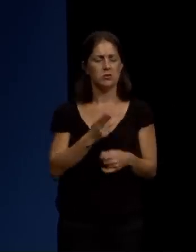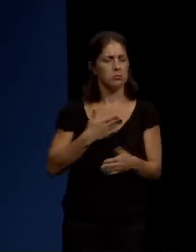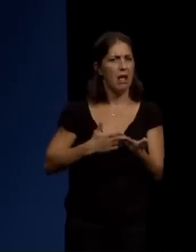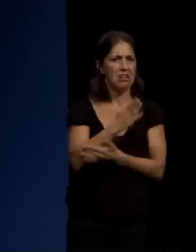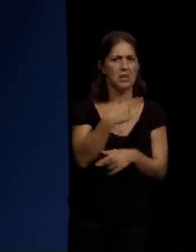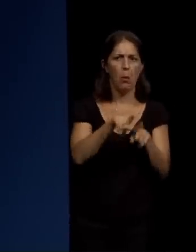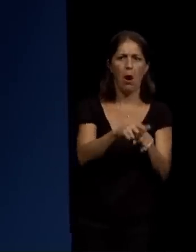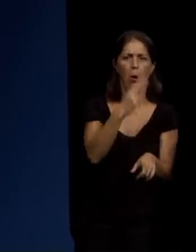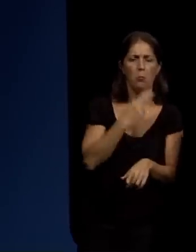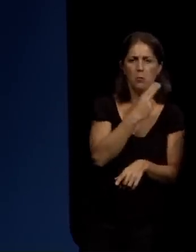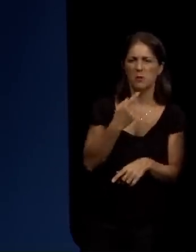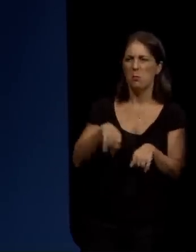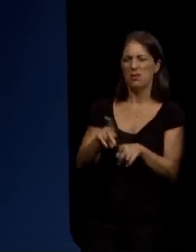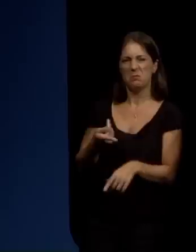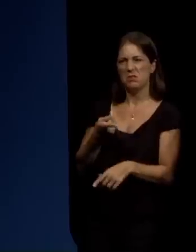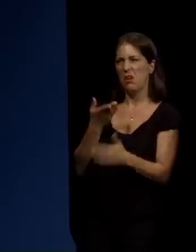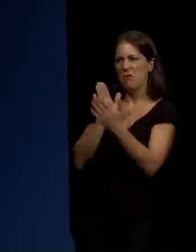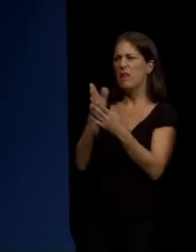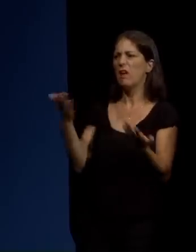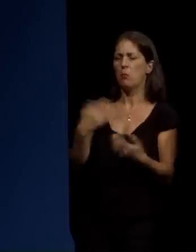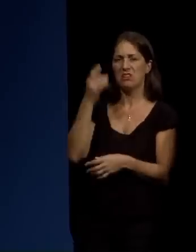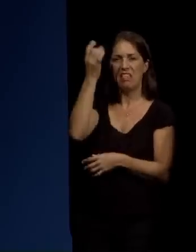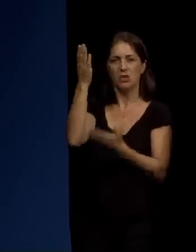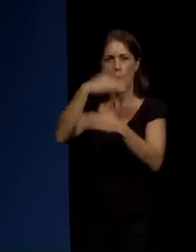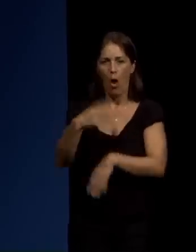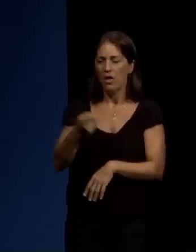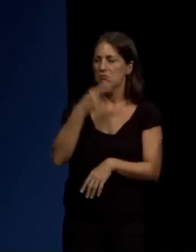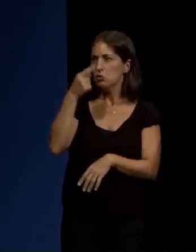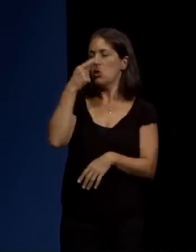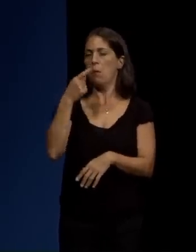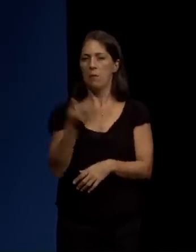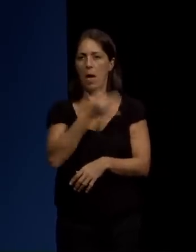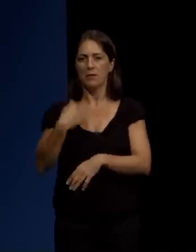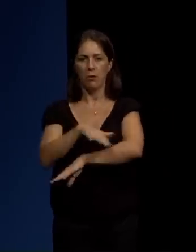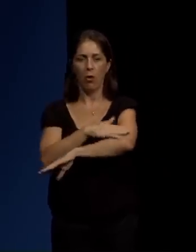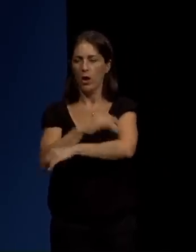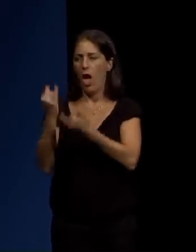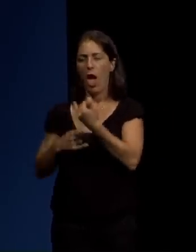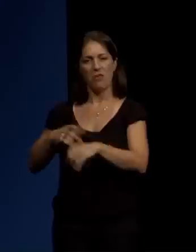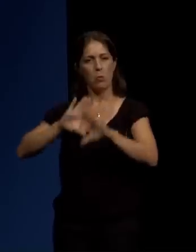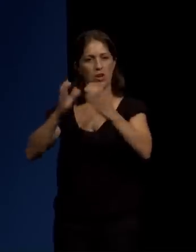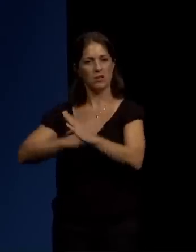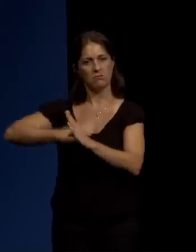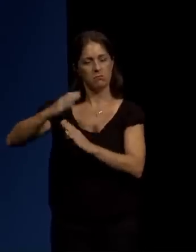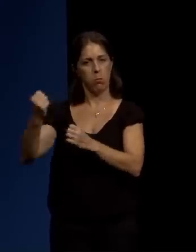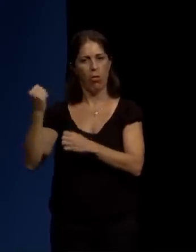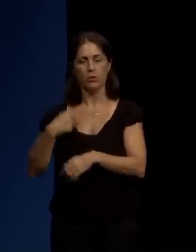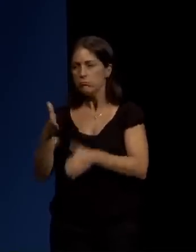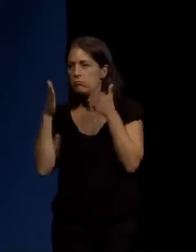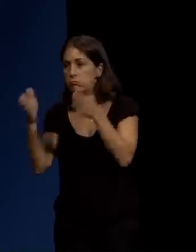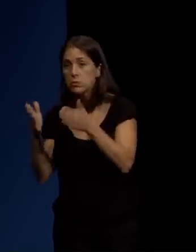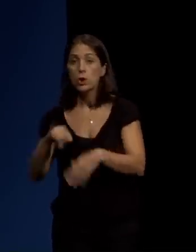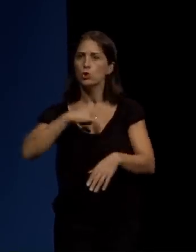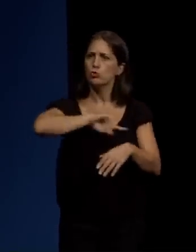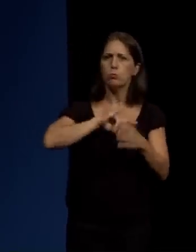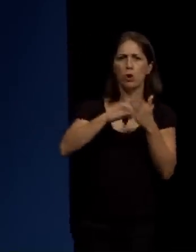Luís Villares fronte á soberbia, a falta de ideas, a ineficacia e o goberno a prol das élites do Partido Popular. Un proxecto